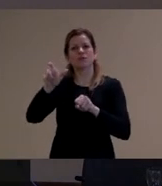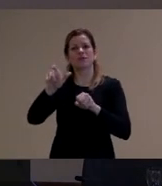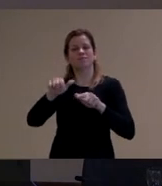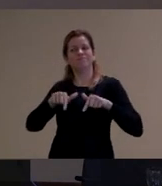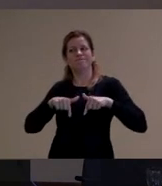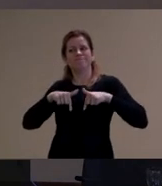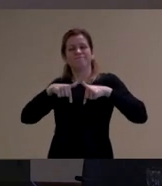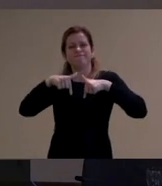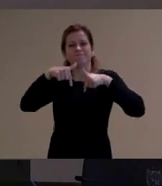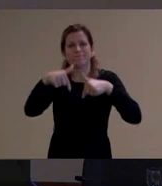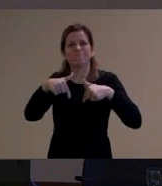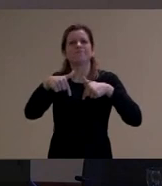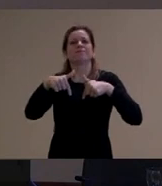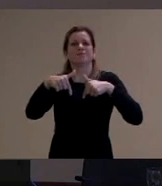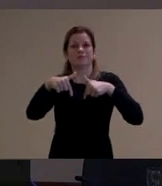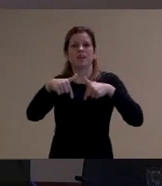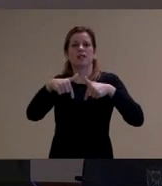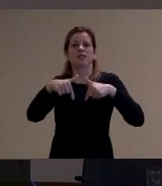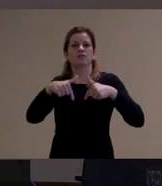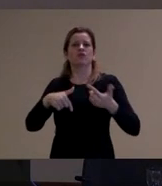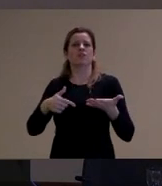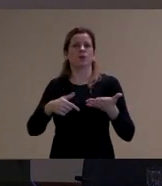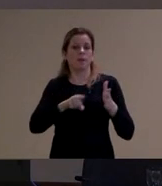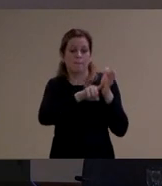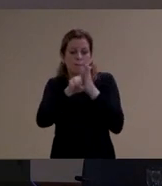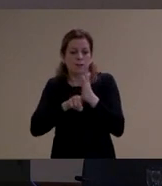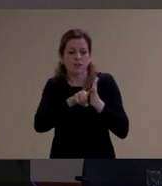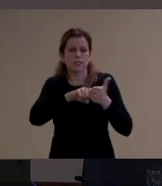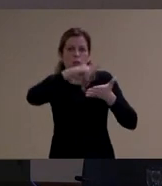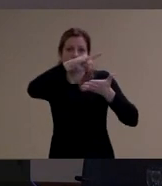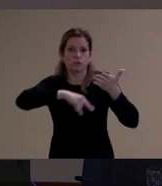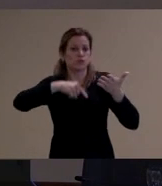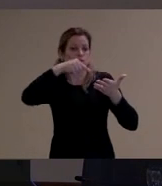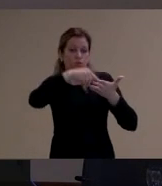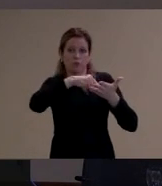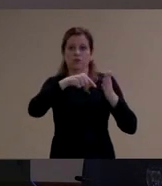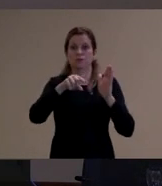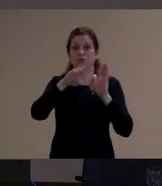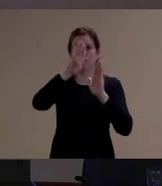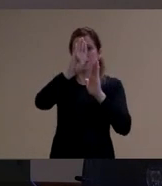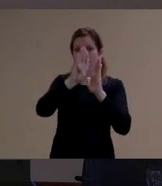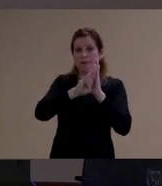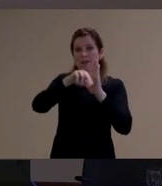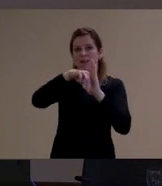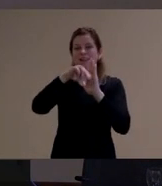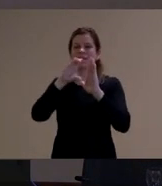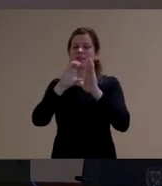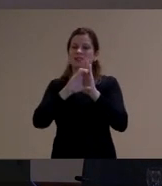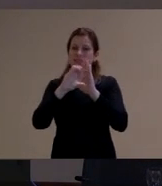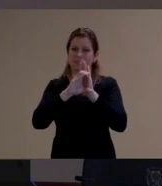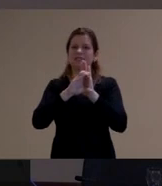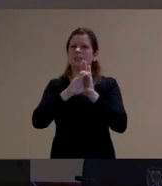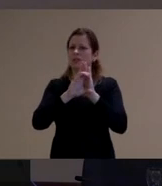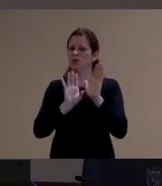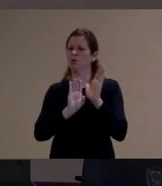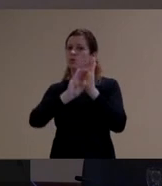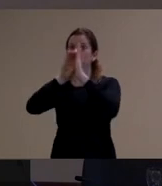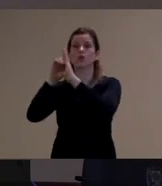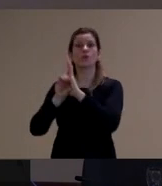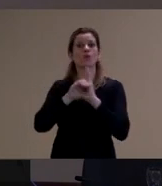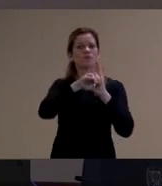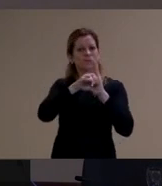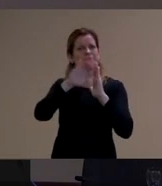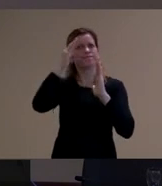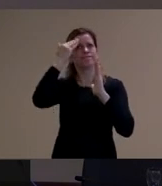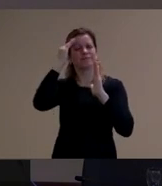e nos documentos da rede e na bncc todos esses conceitos né